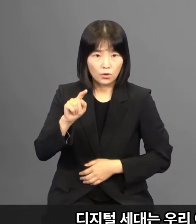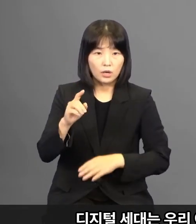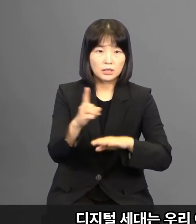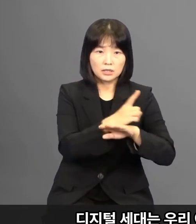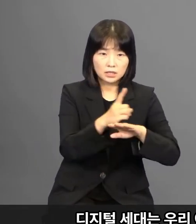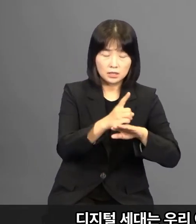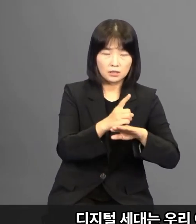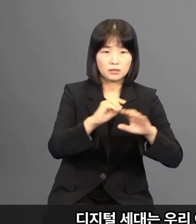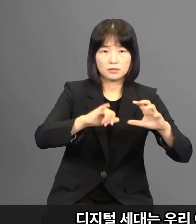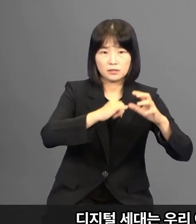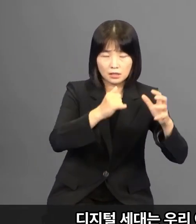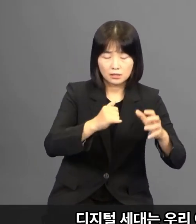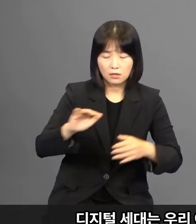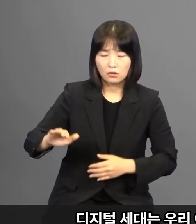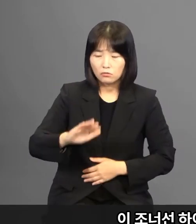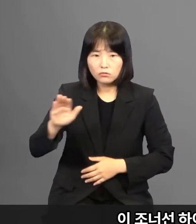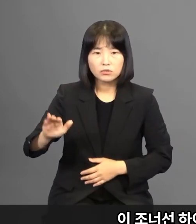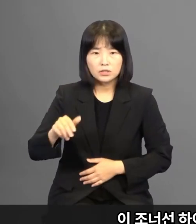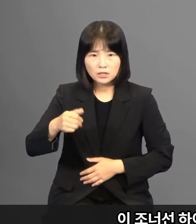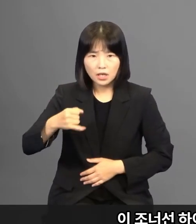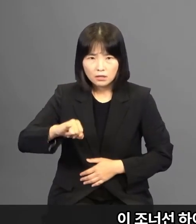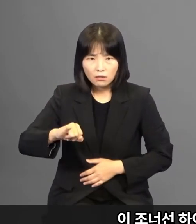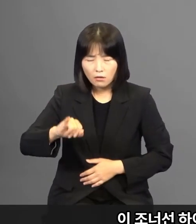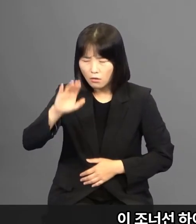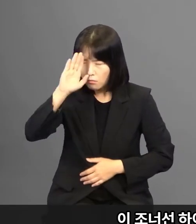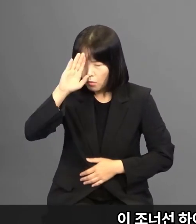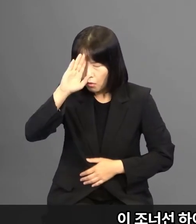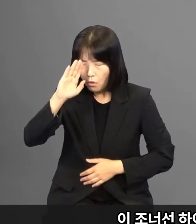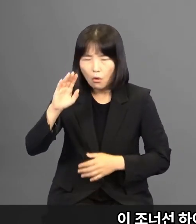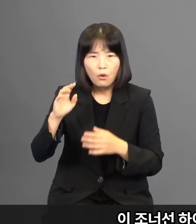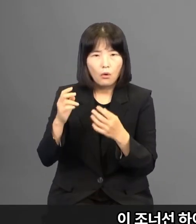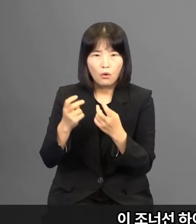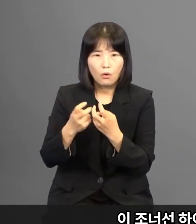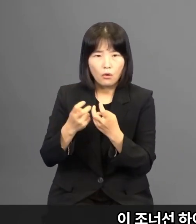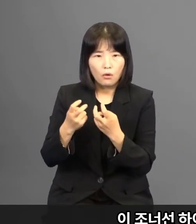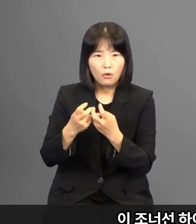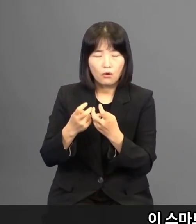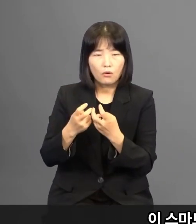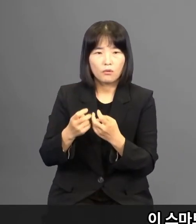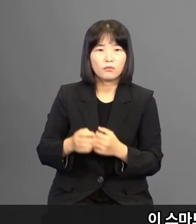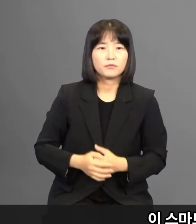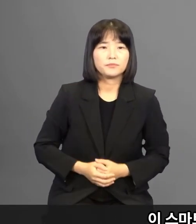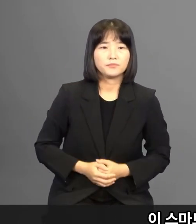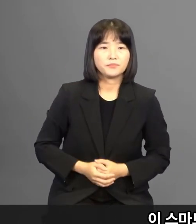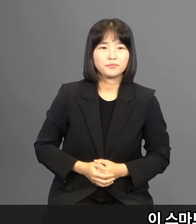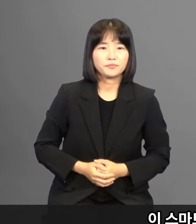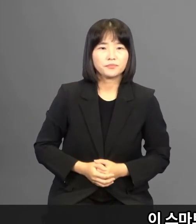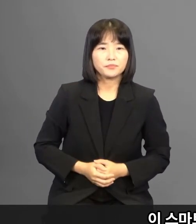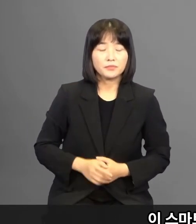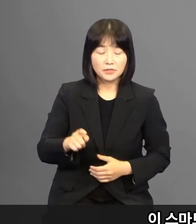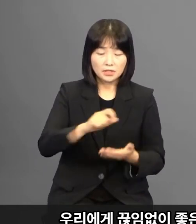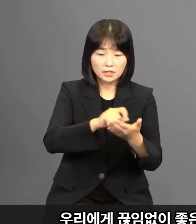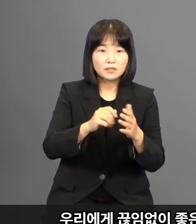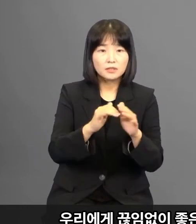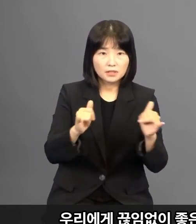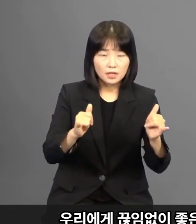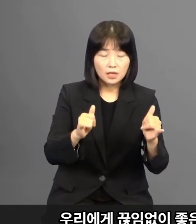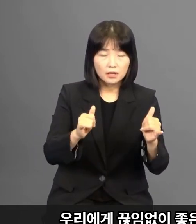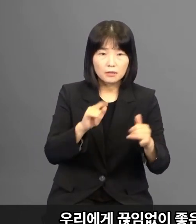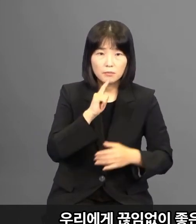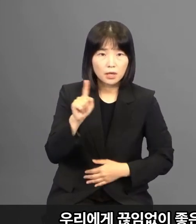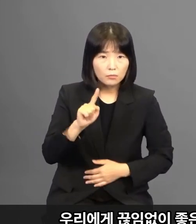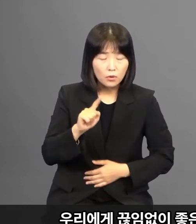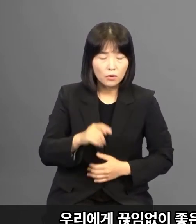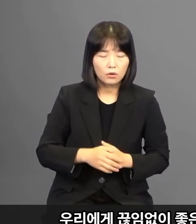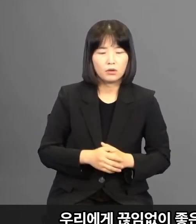어떻게 병들게 하는가. 이 조나선 하이트가 무슨 얘기를 하냐면 이 스마트폰과 소셜미디어가 우리에게